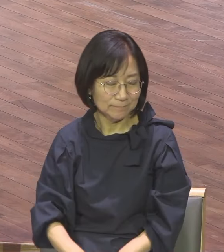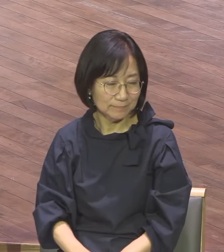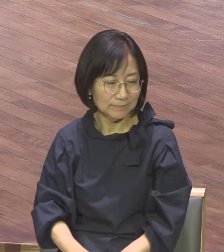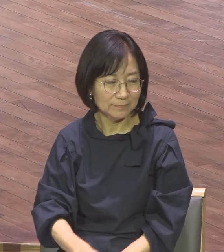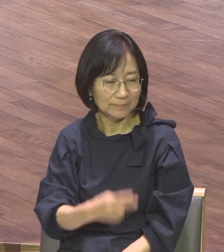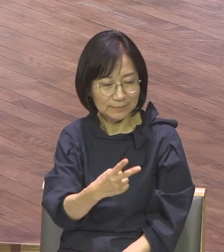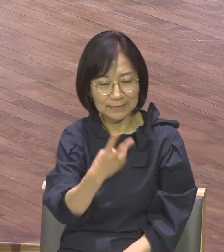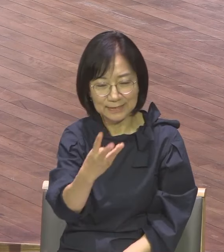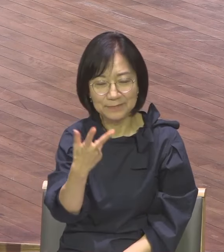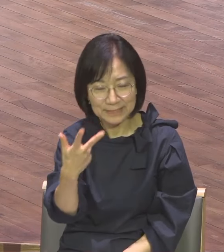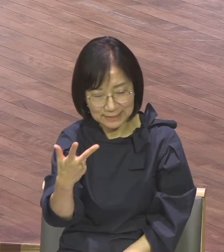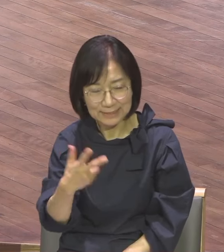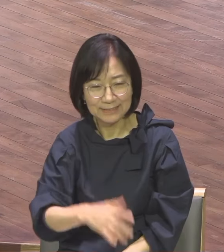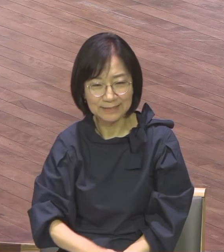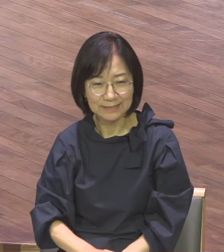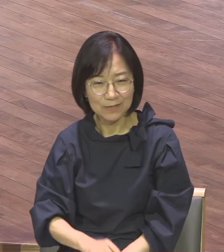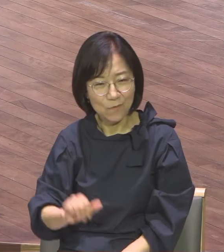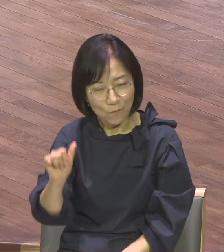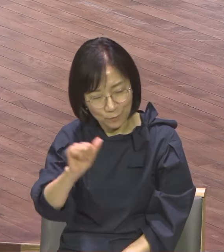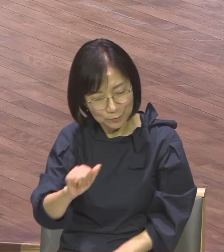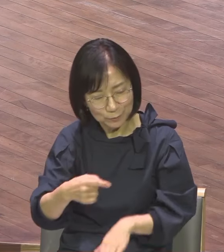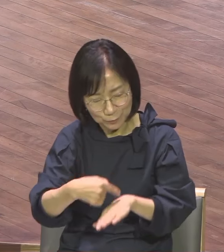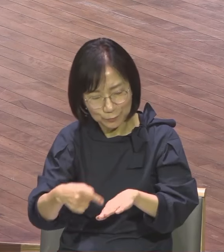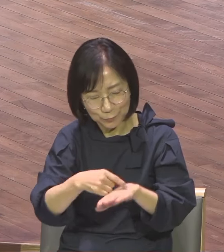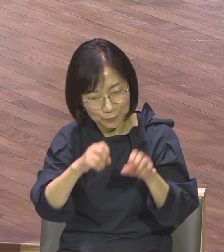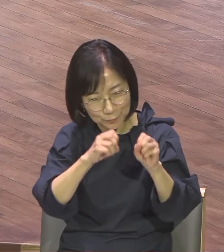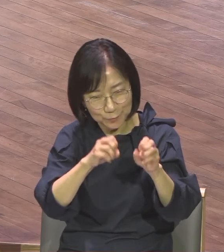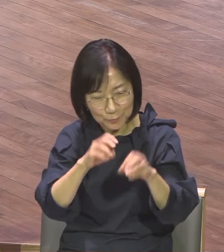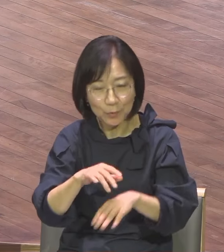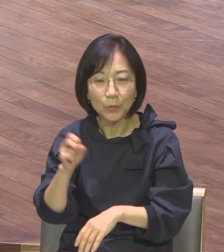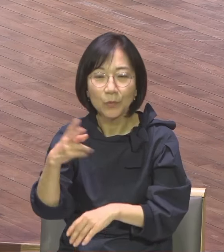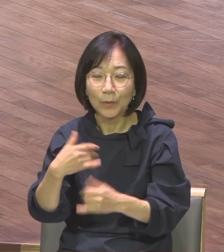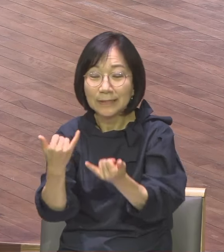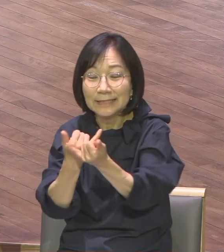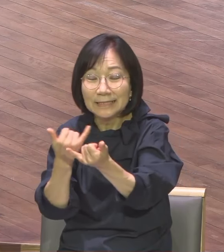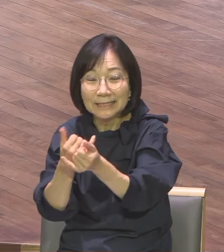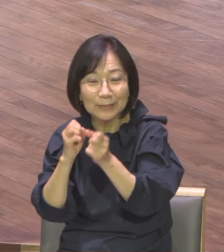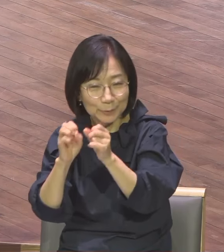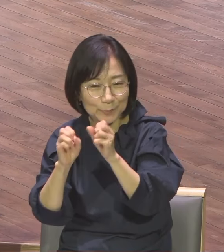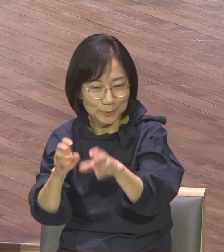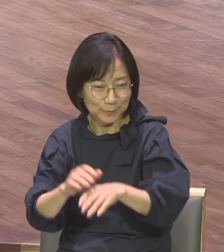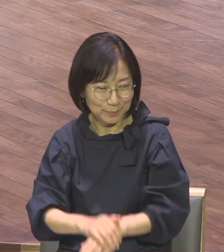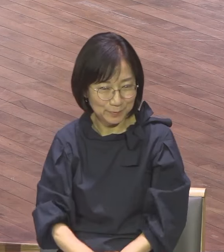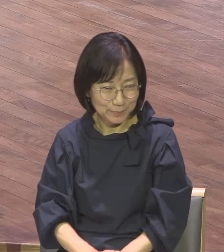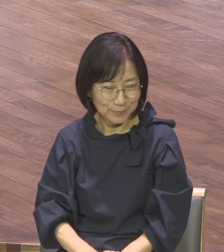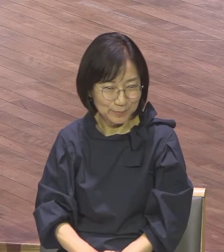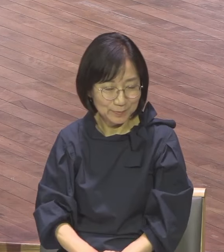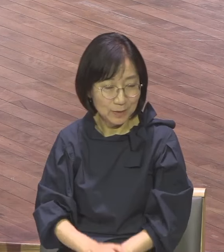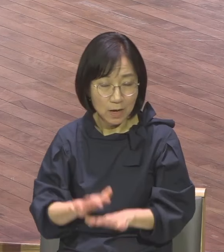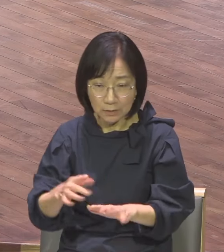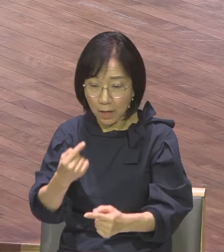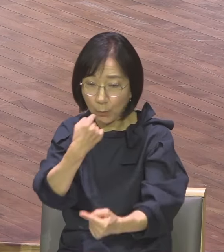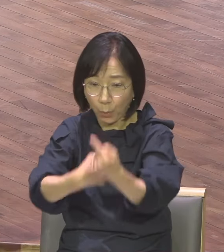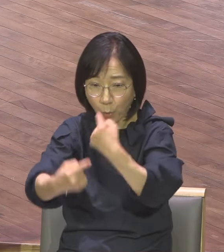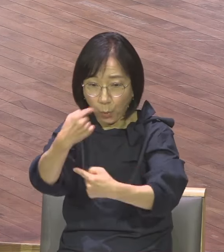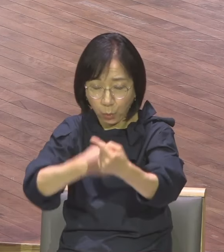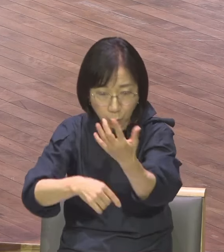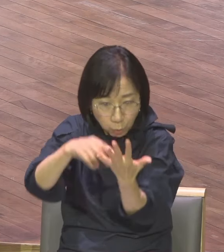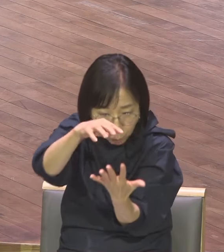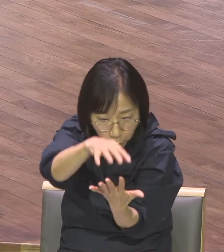이것이 권력전도 운동이에요. 우리 권력전도팀 오늘 보고서 보니까 자 전라도가 많더만 전라도가 왜 그래 전라도가